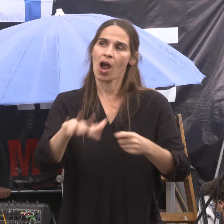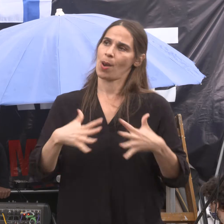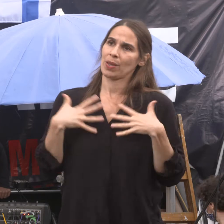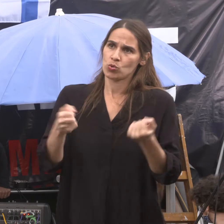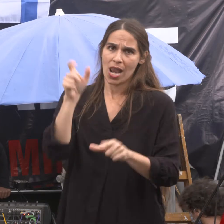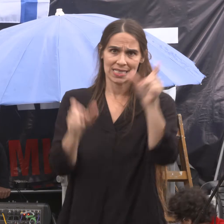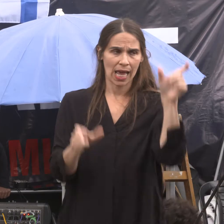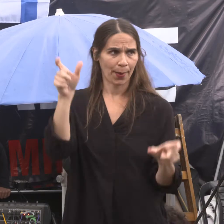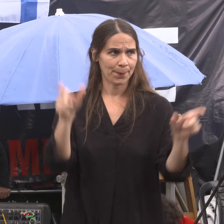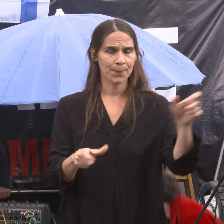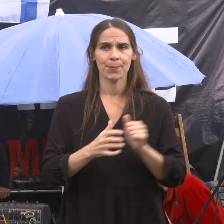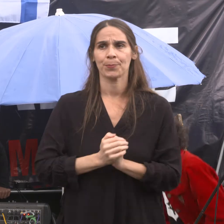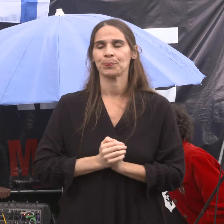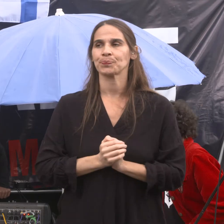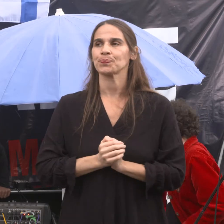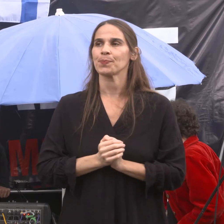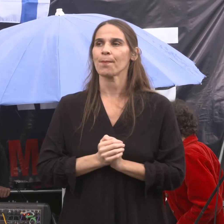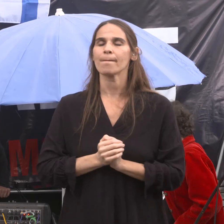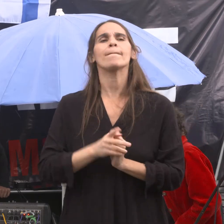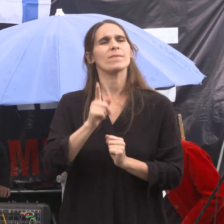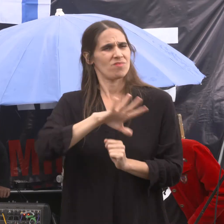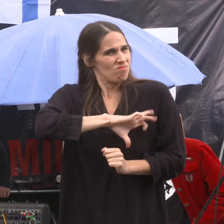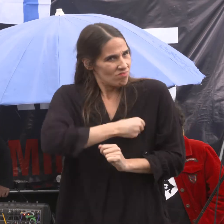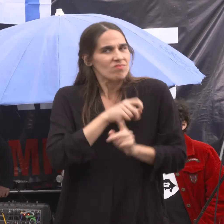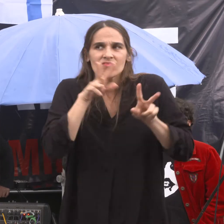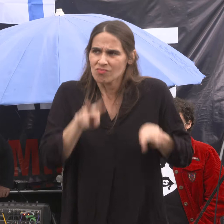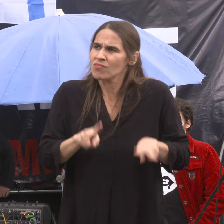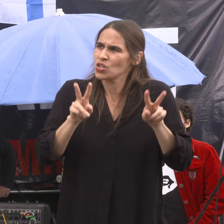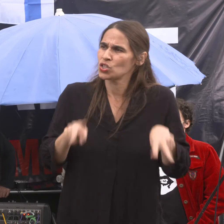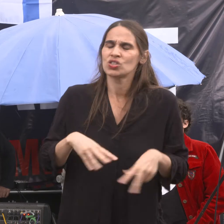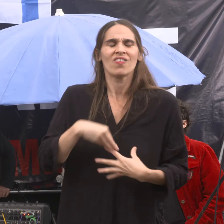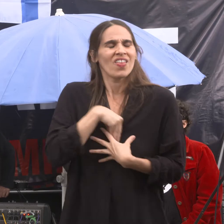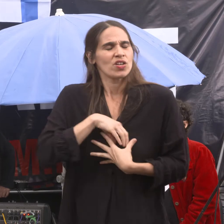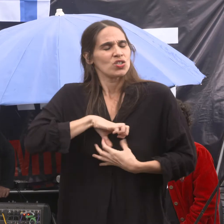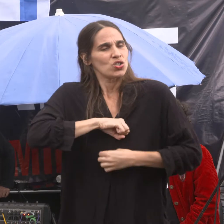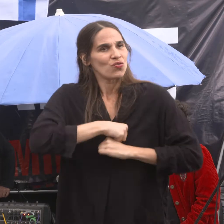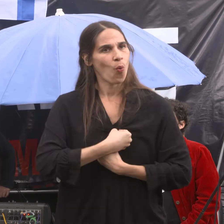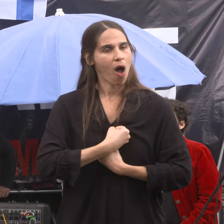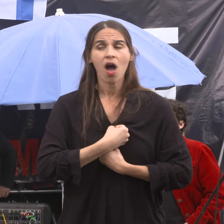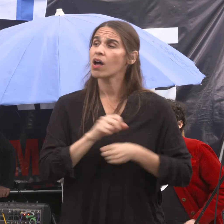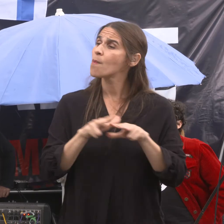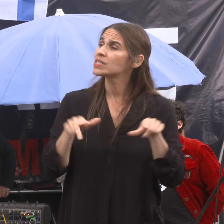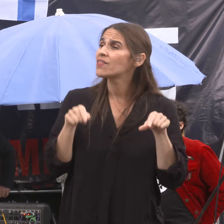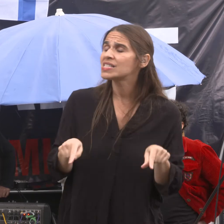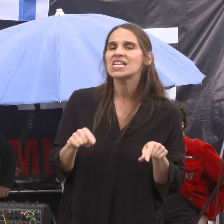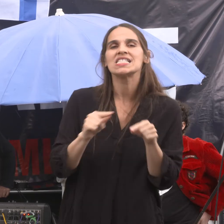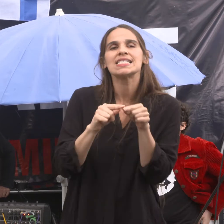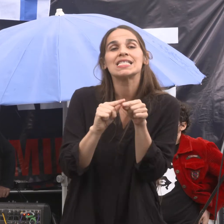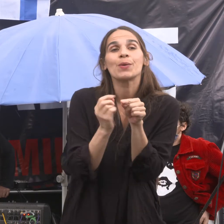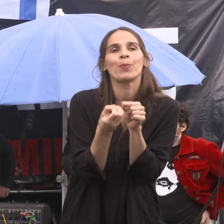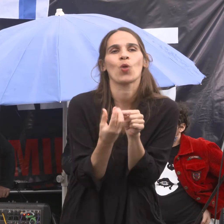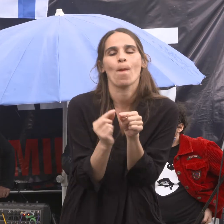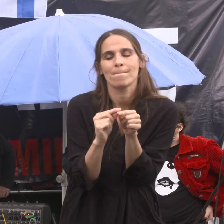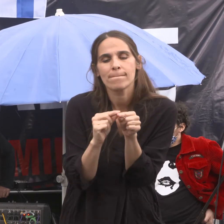האזרחים. אבל על אף הכאב הגדול והנפש השבורה, מצב זה הינו סימפטום של